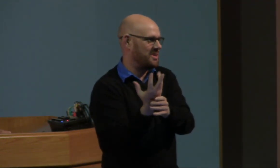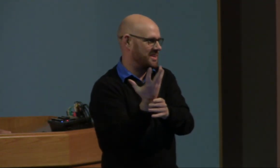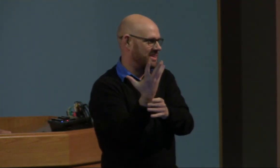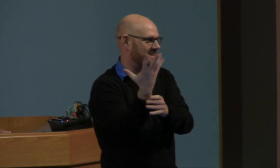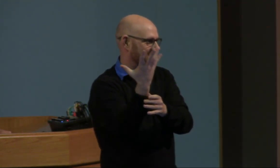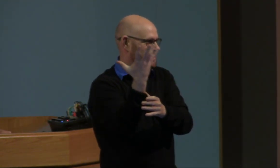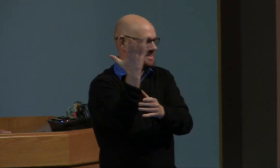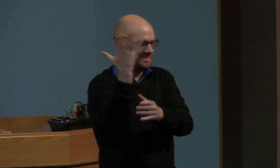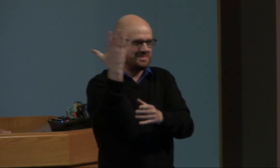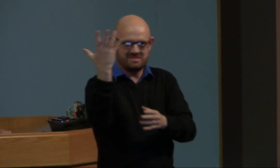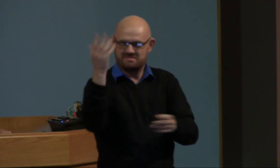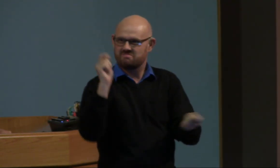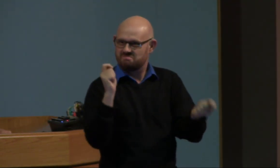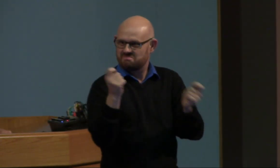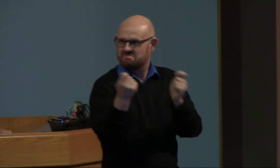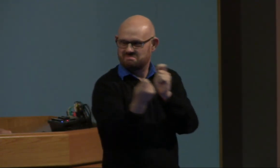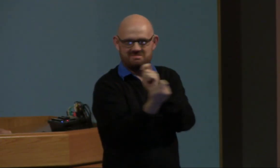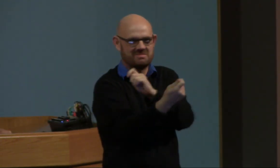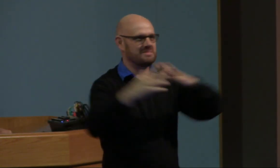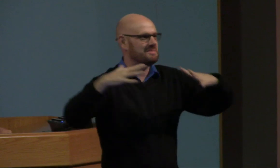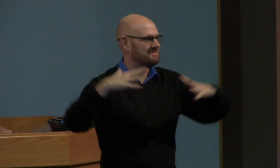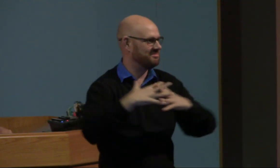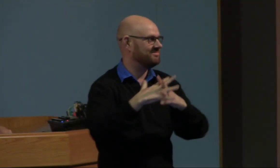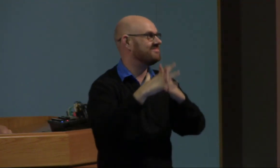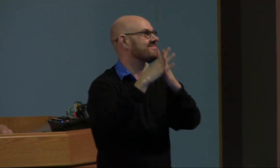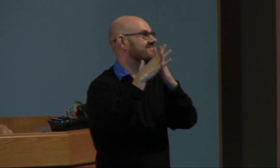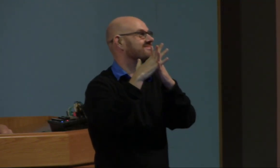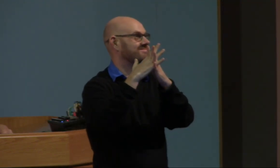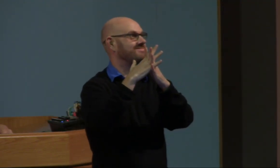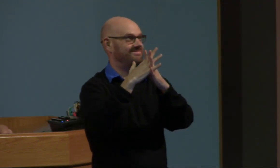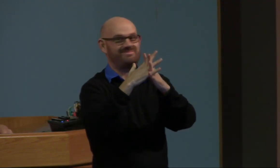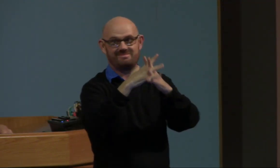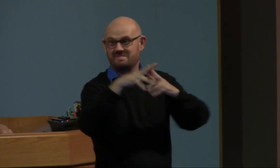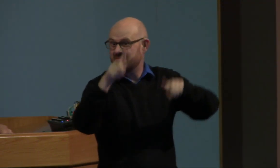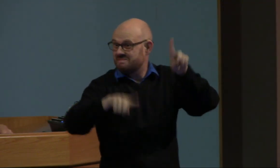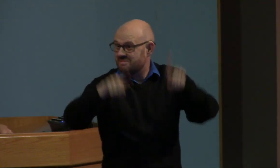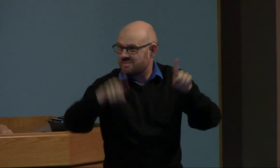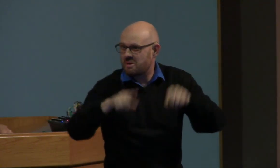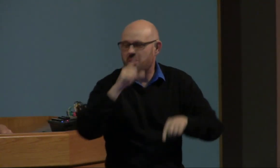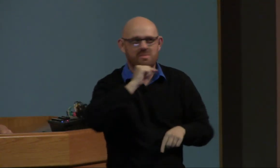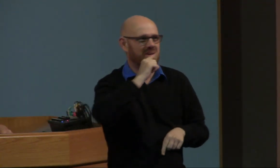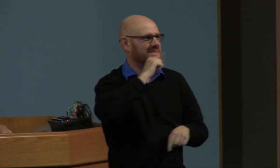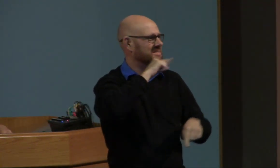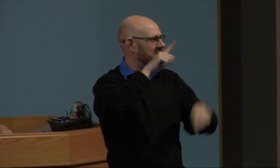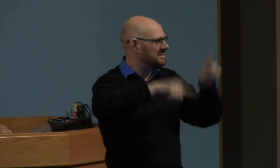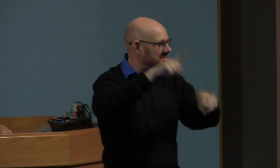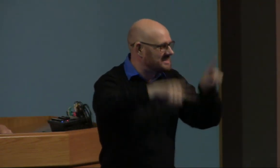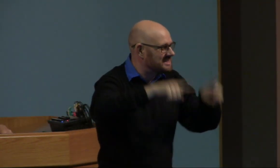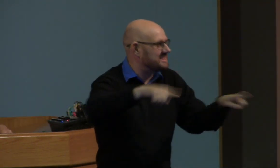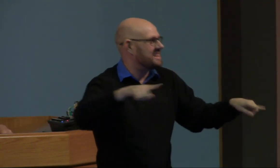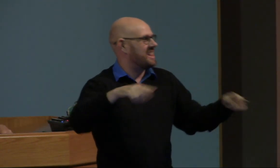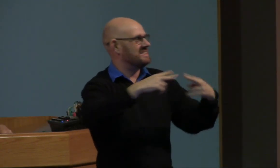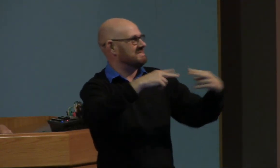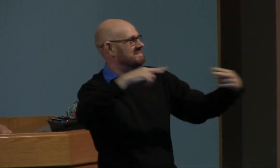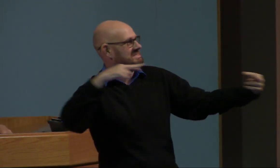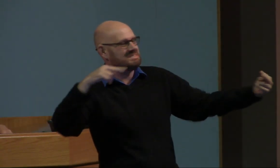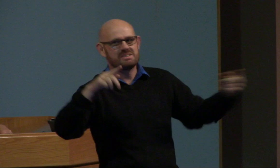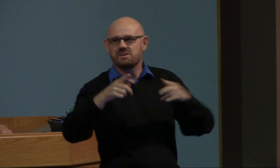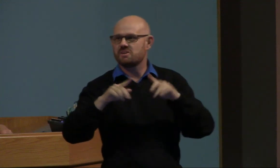het dit verander, en het het gegroei, en het verandering, en die kerk het verander. En daar's verskillende mense nou, en